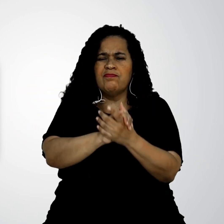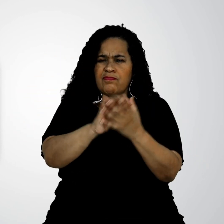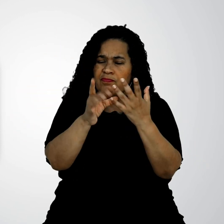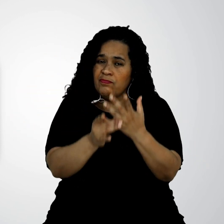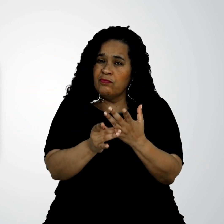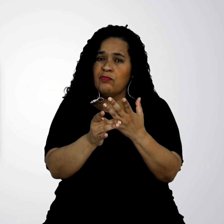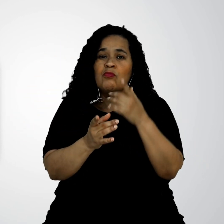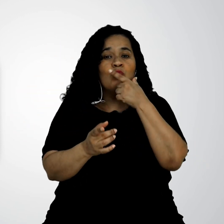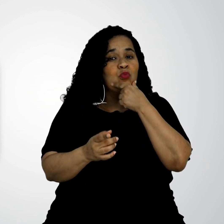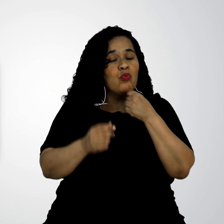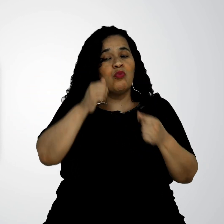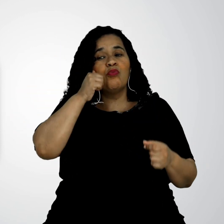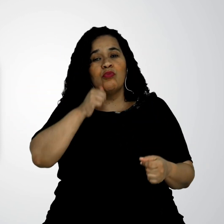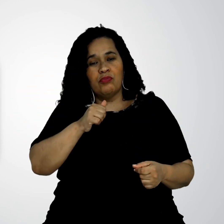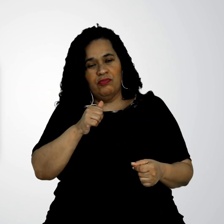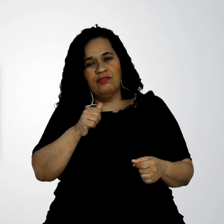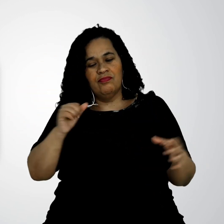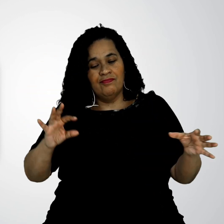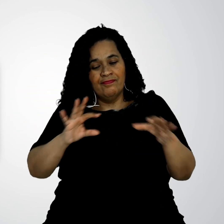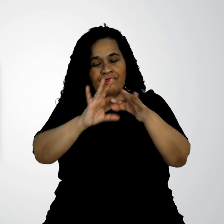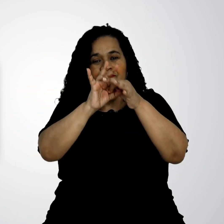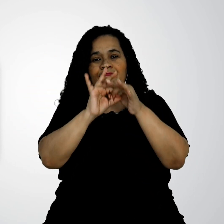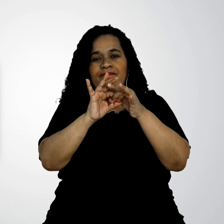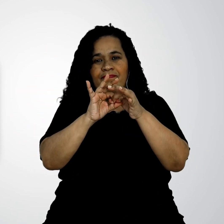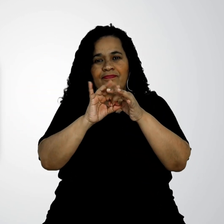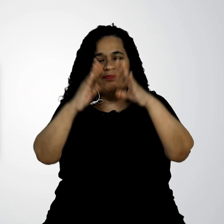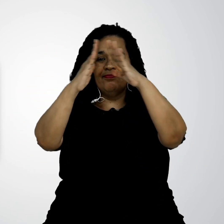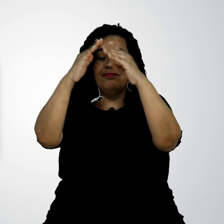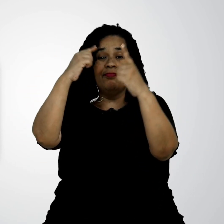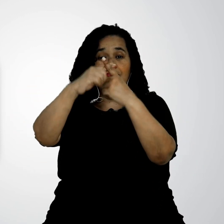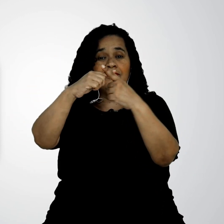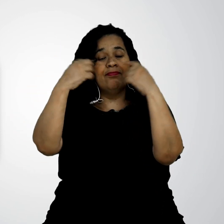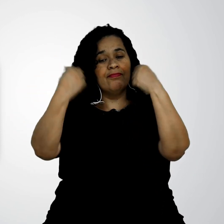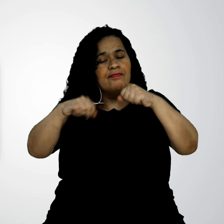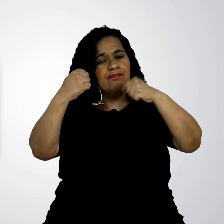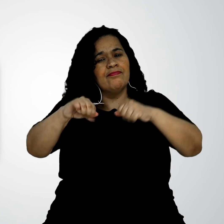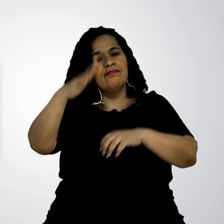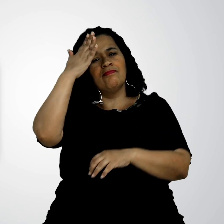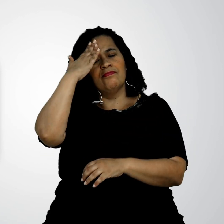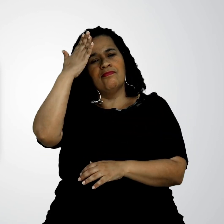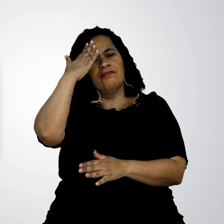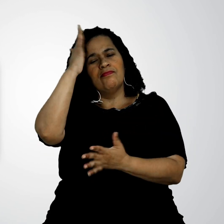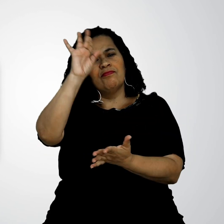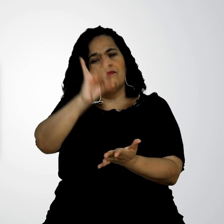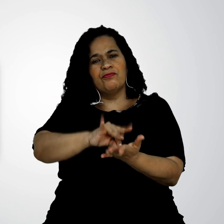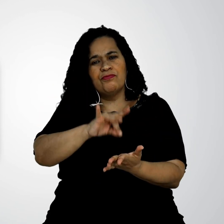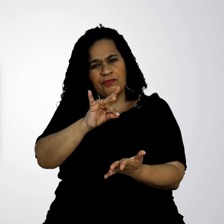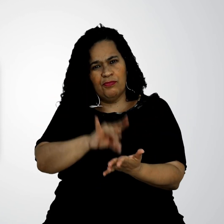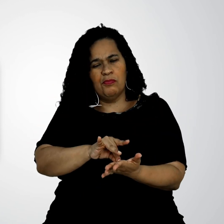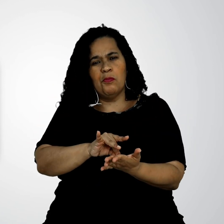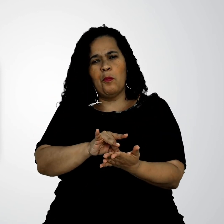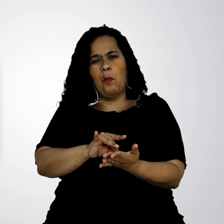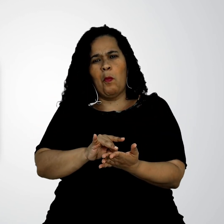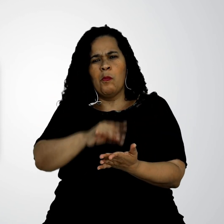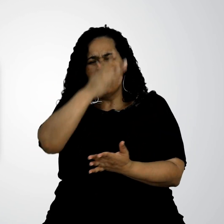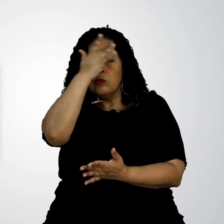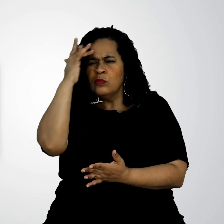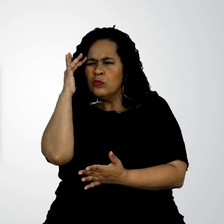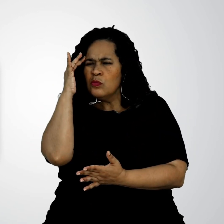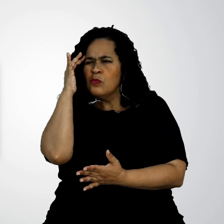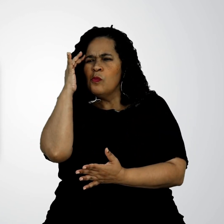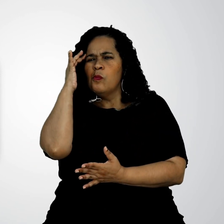como Deus pensou, e que a gente, como igreja, precisa entender que muitas pessoas virão ao contexto da